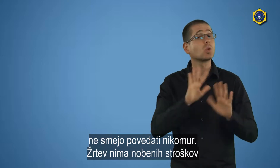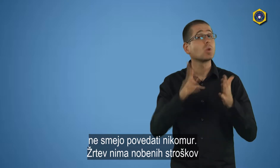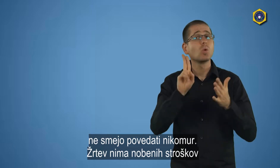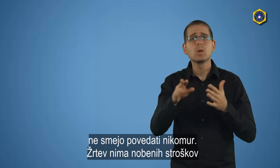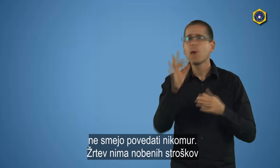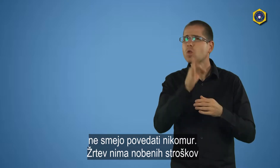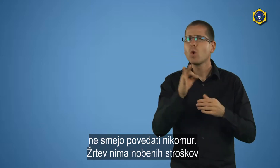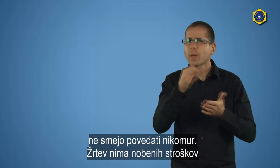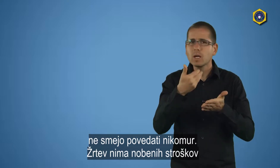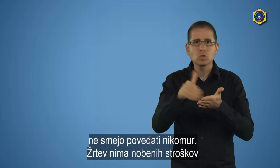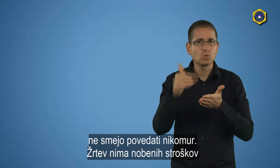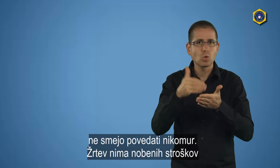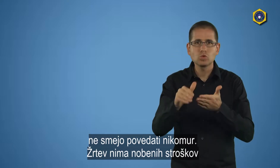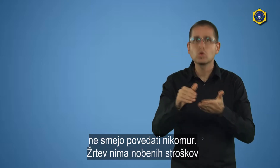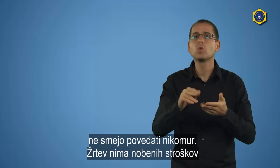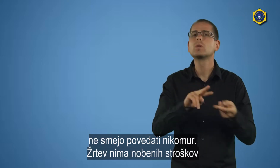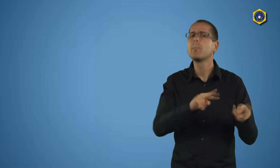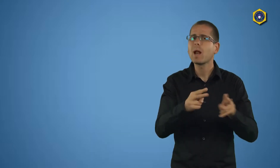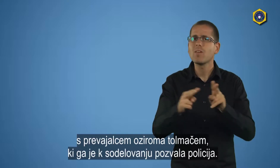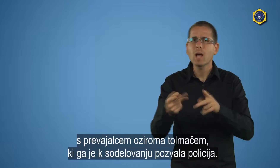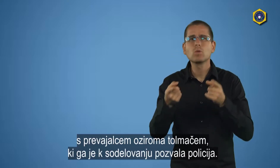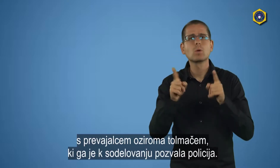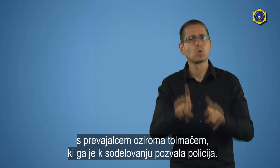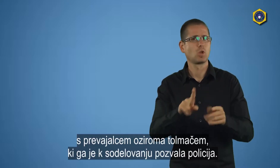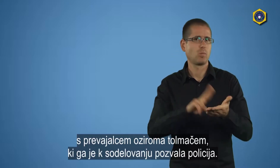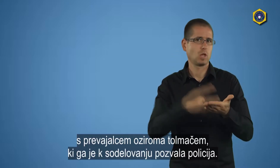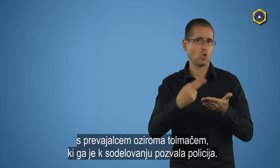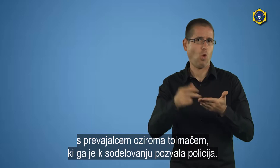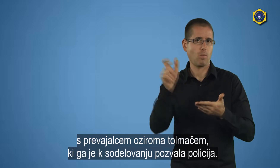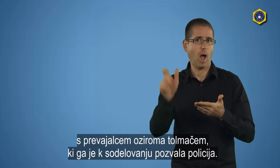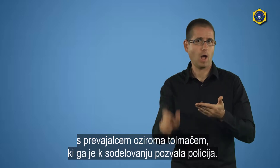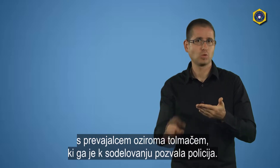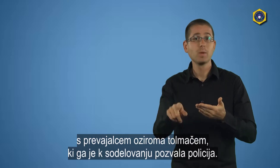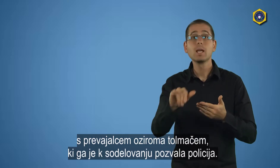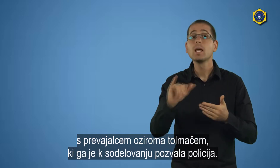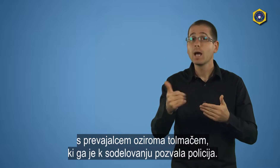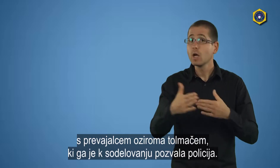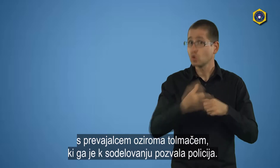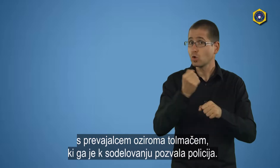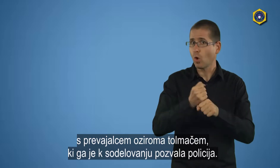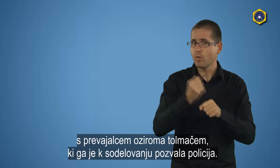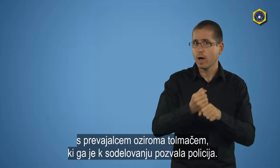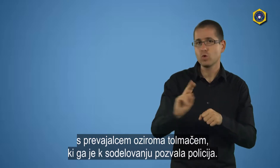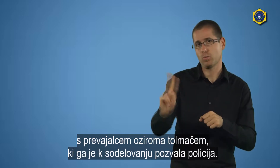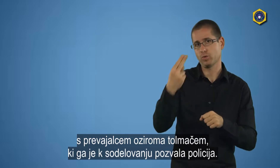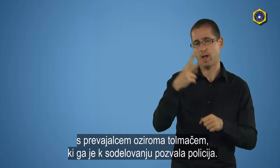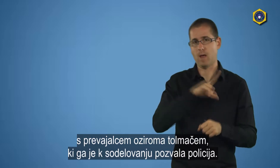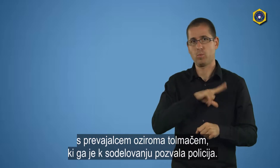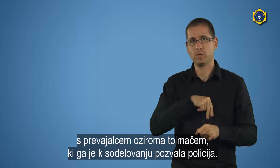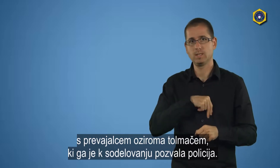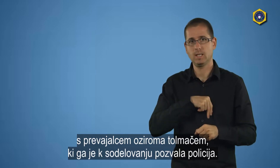Žrtev nima nobenih stroškov s prevajalcem oziroma tolmačem, ki ga je k sodelovanju pozvala policija.